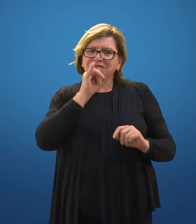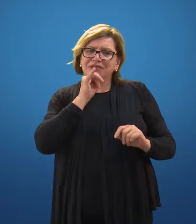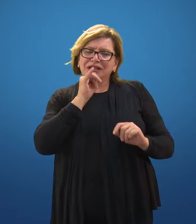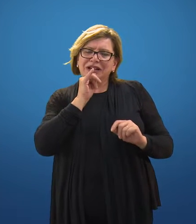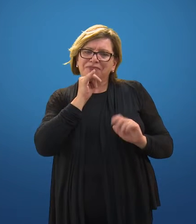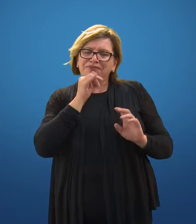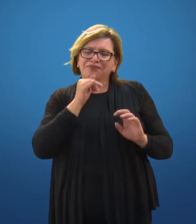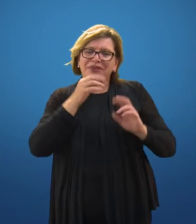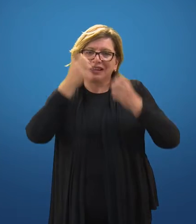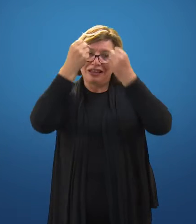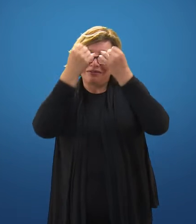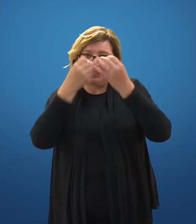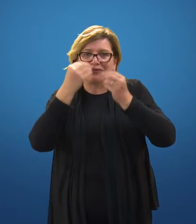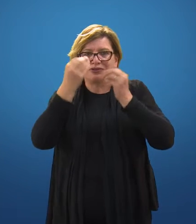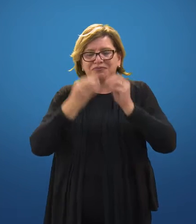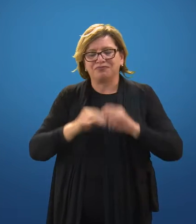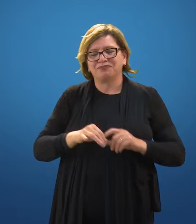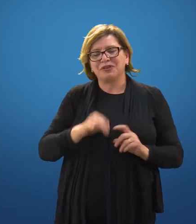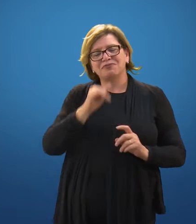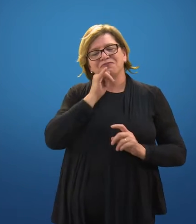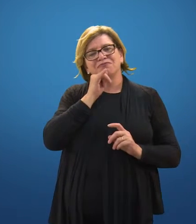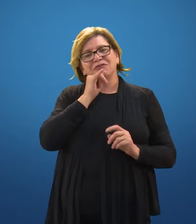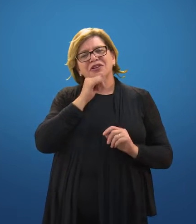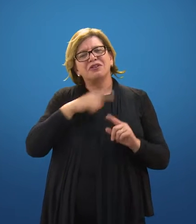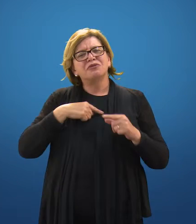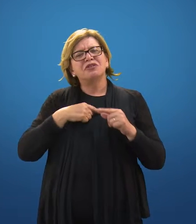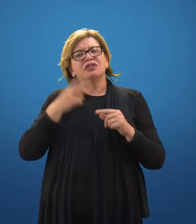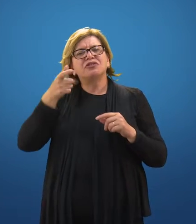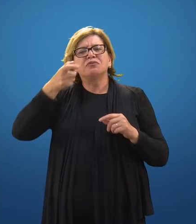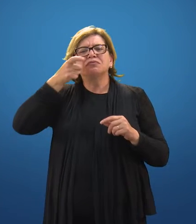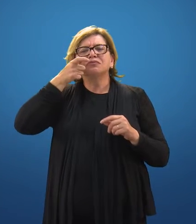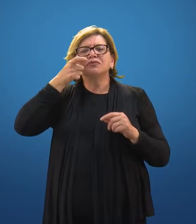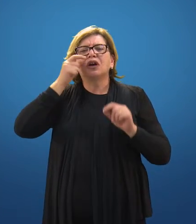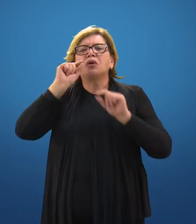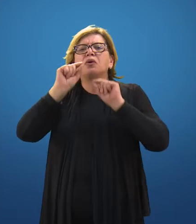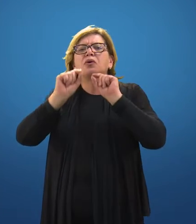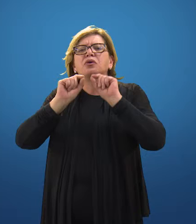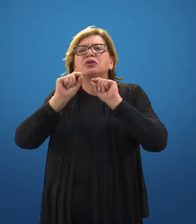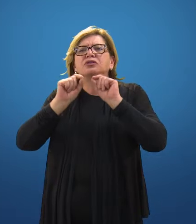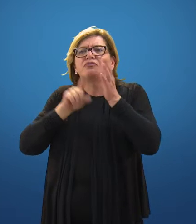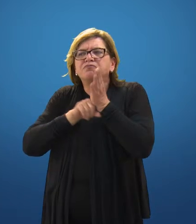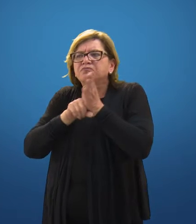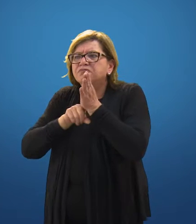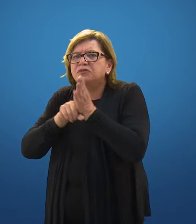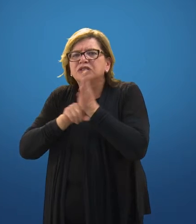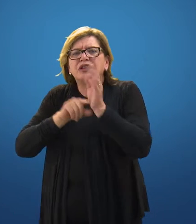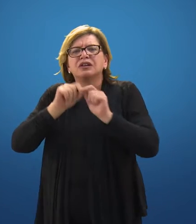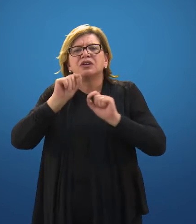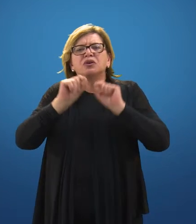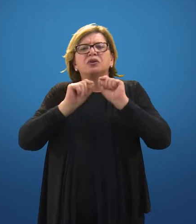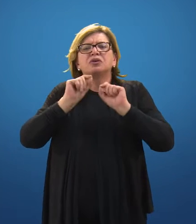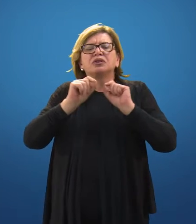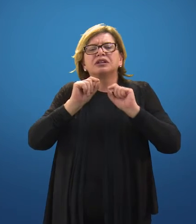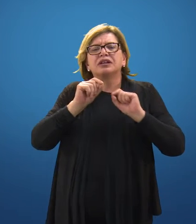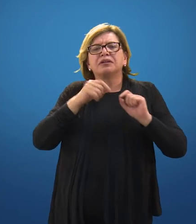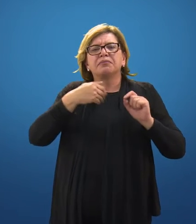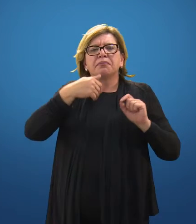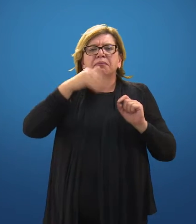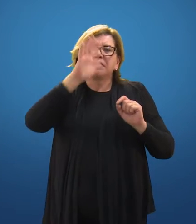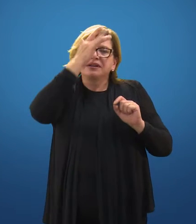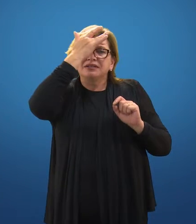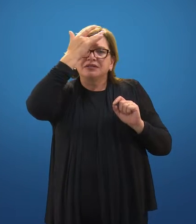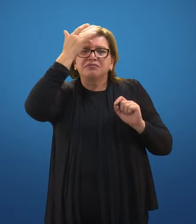supor que nós vamos verificar a preferência, fazer um estudo sociológico sobre a